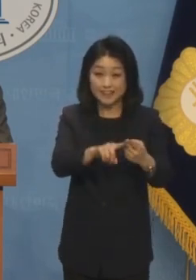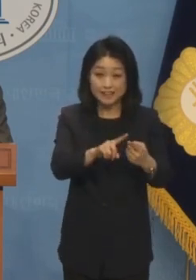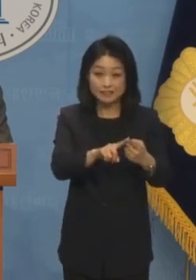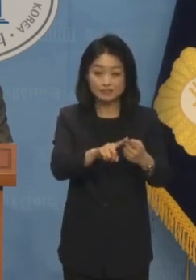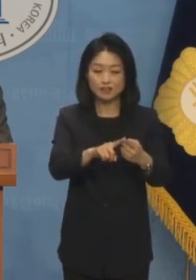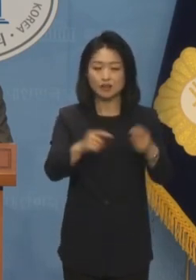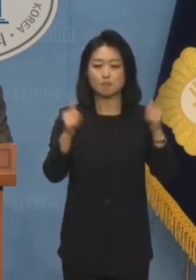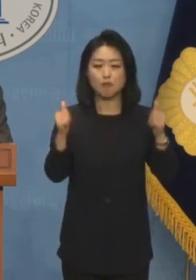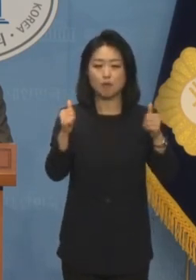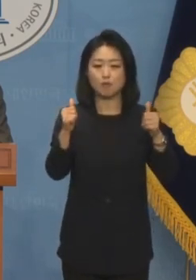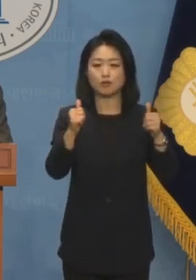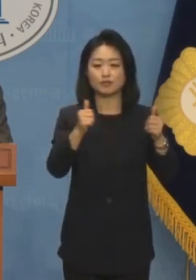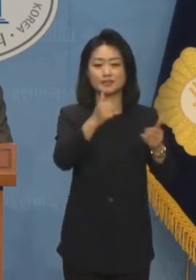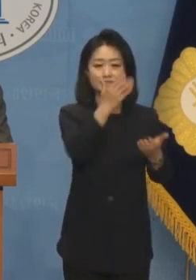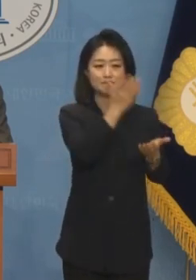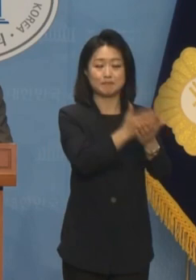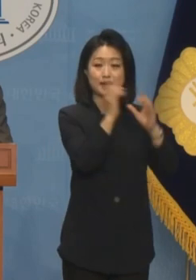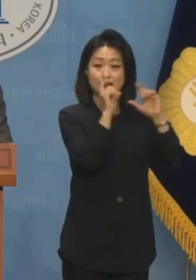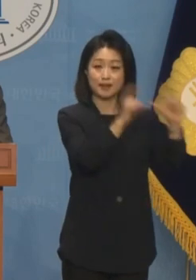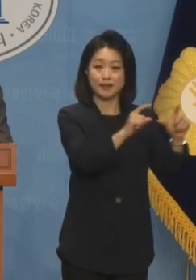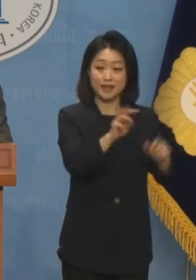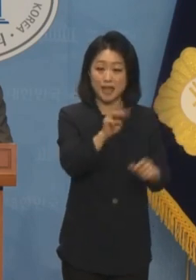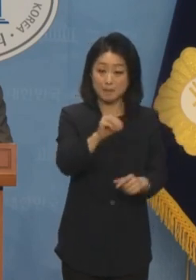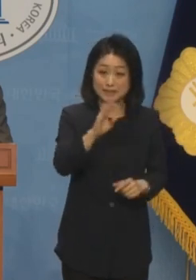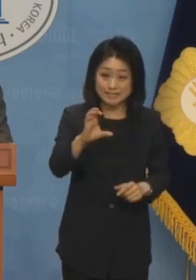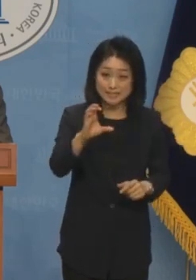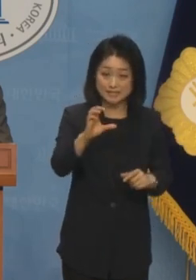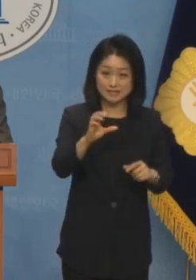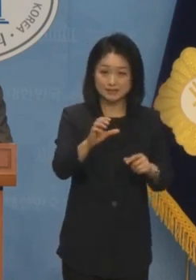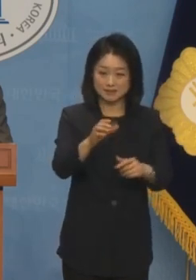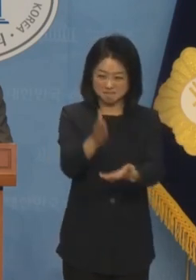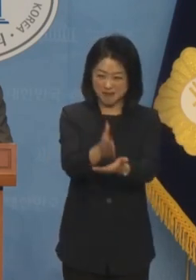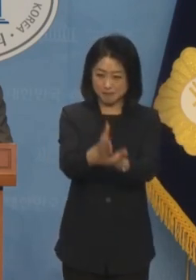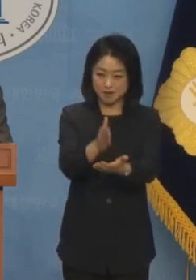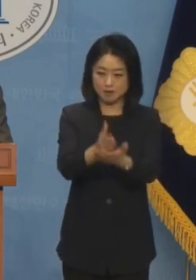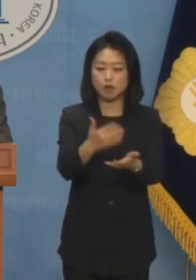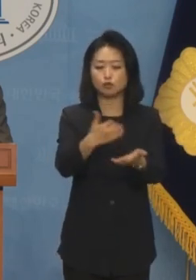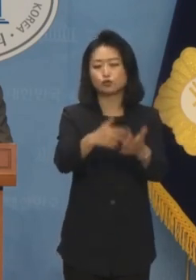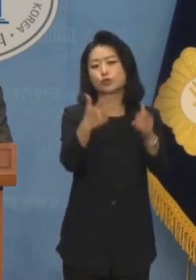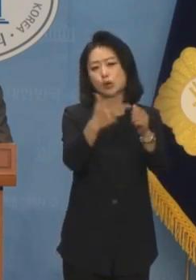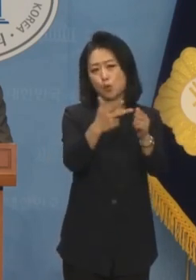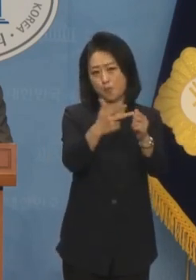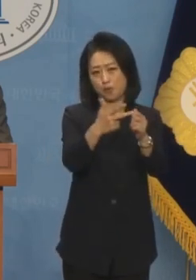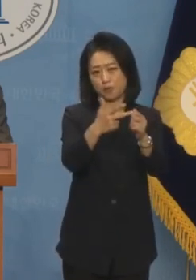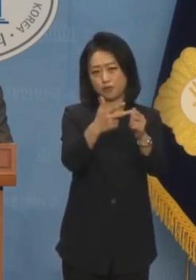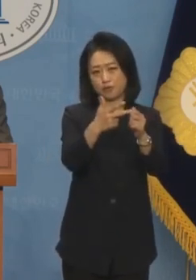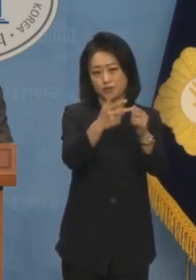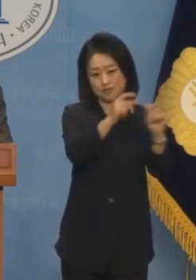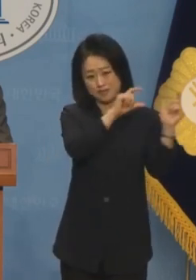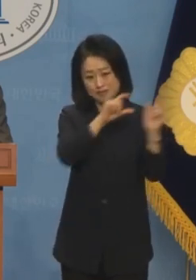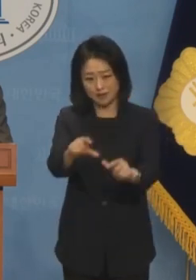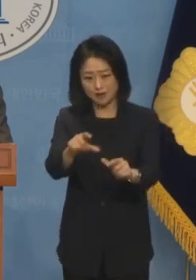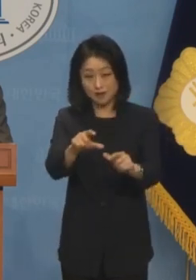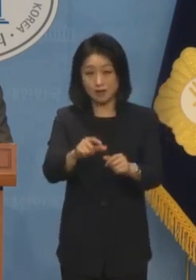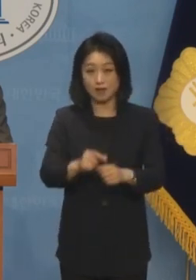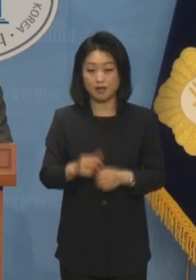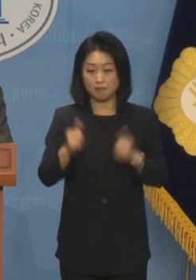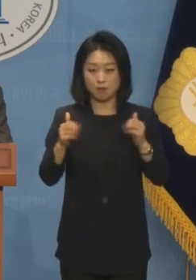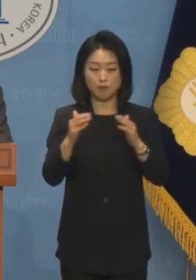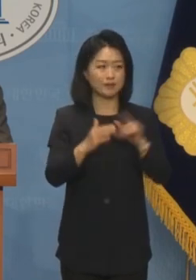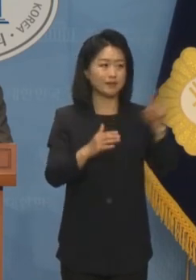걸렸습니다. MBC를 대상으로만 벌써 7번째입니다. 당연하고도 다행스러운